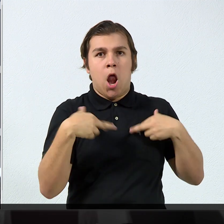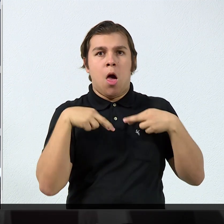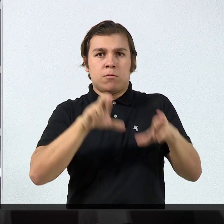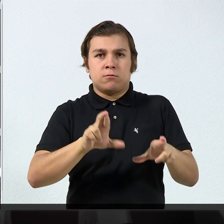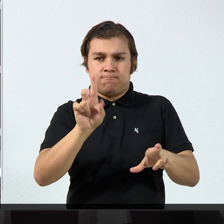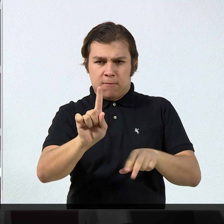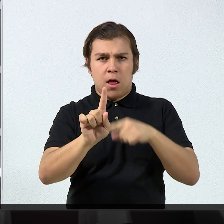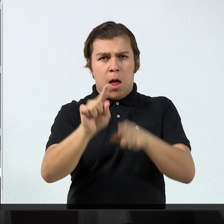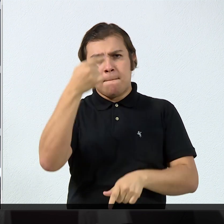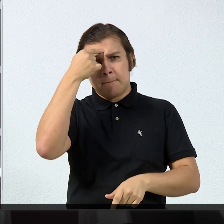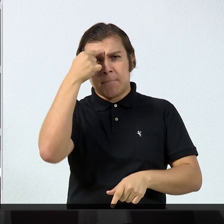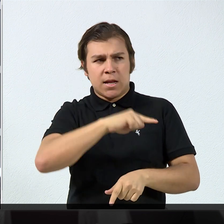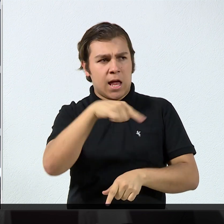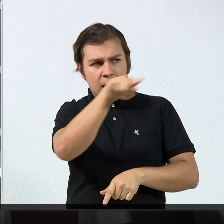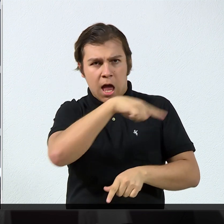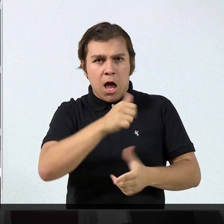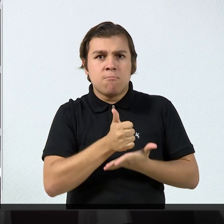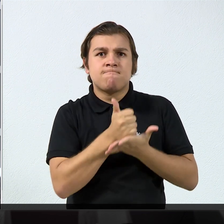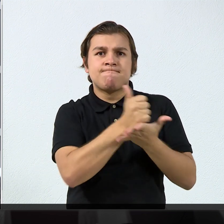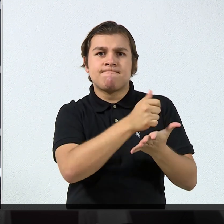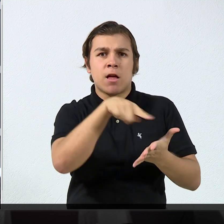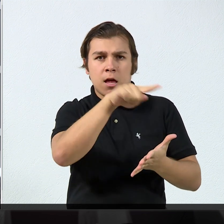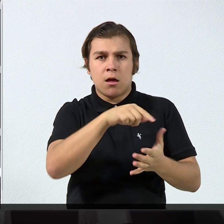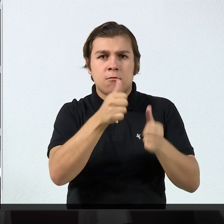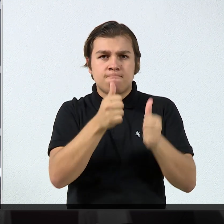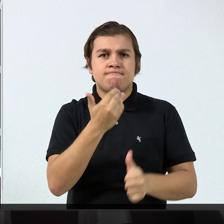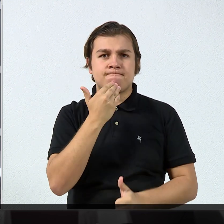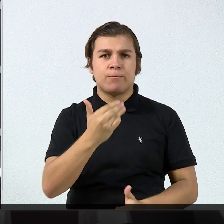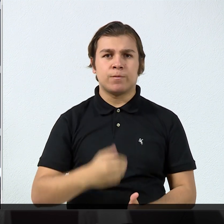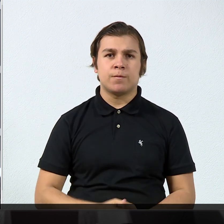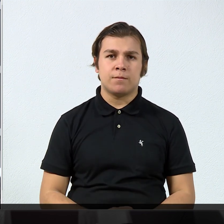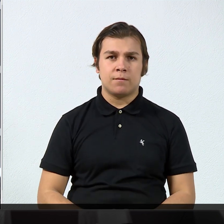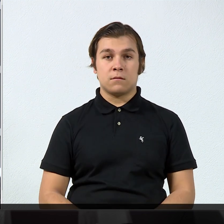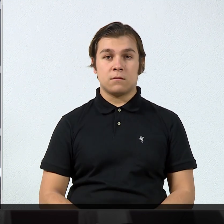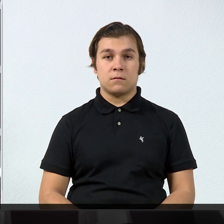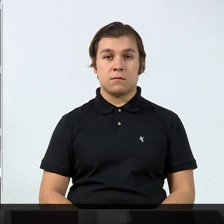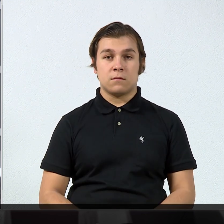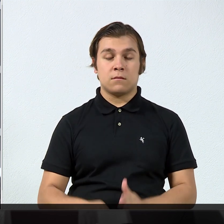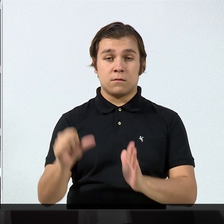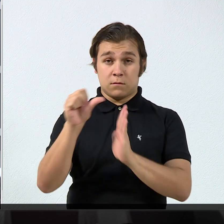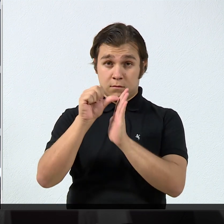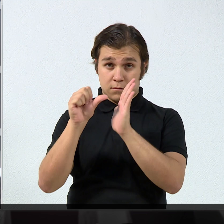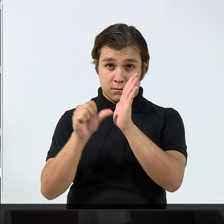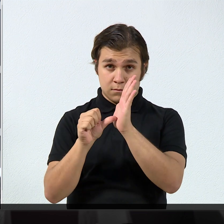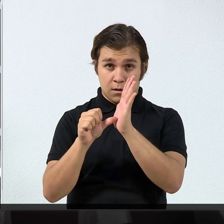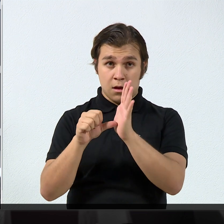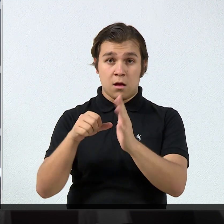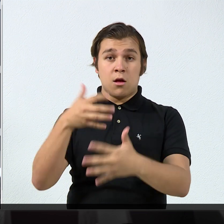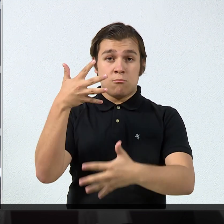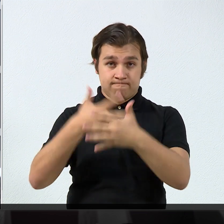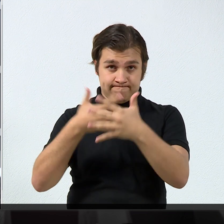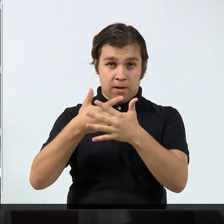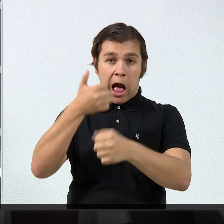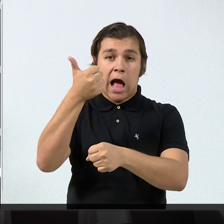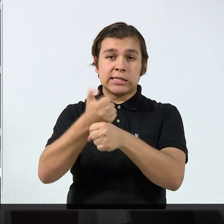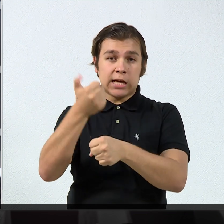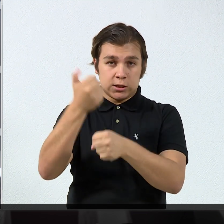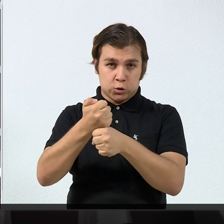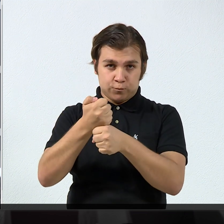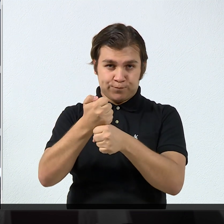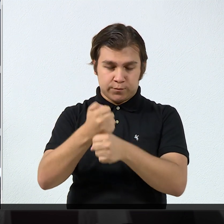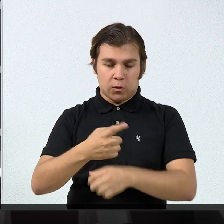mejorar o conservar sus instituciones. Artículo 15. Sexies.